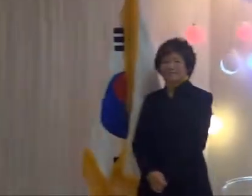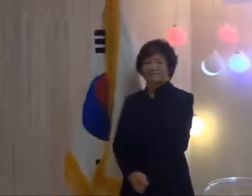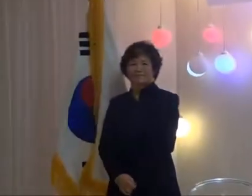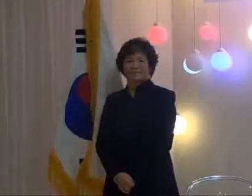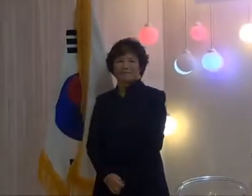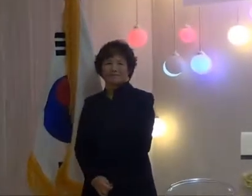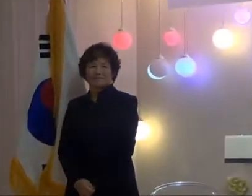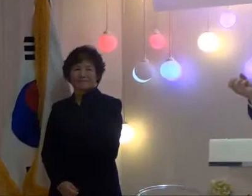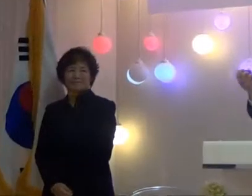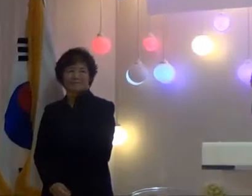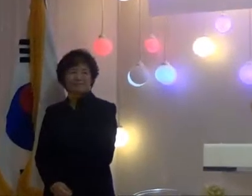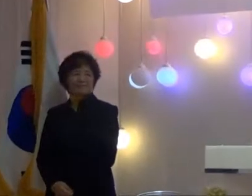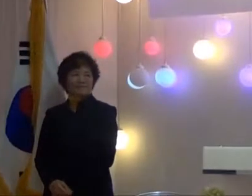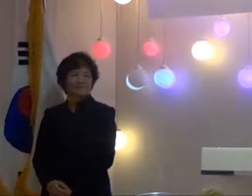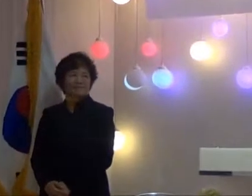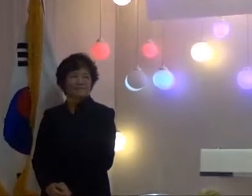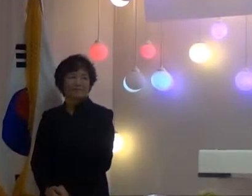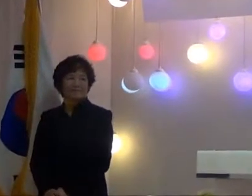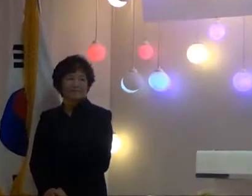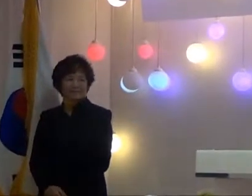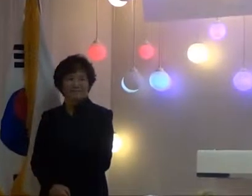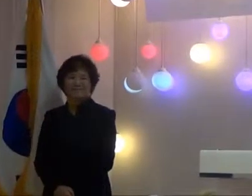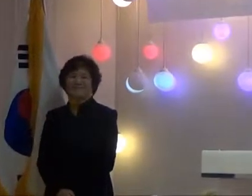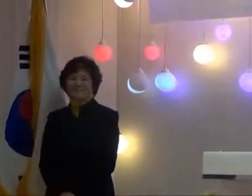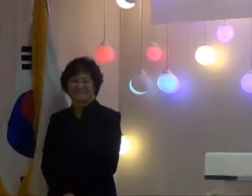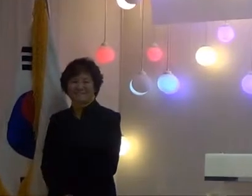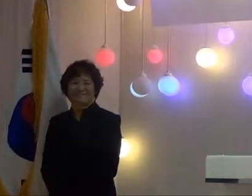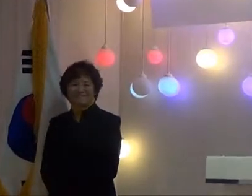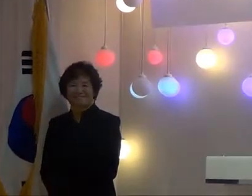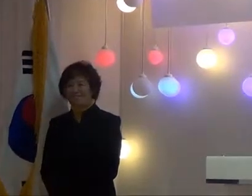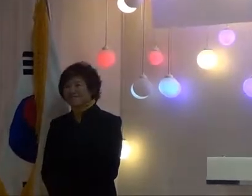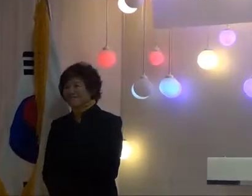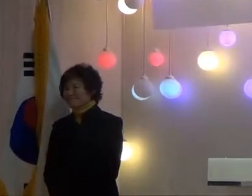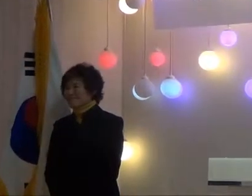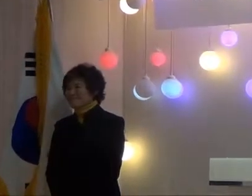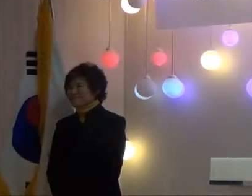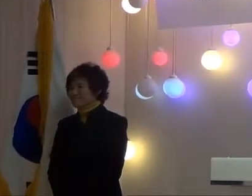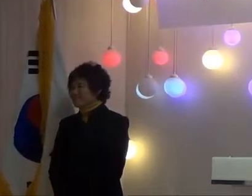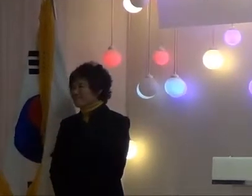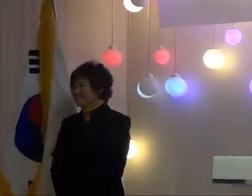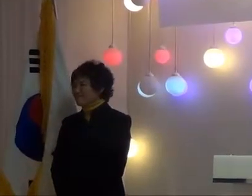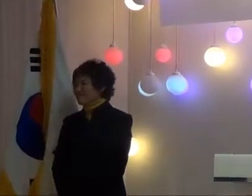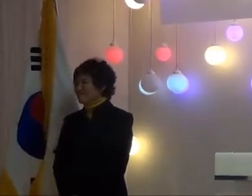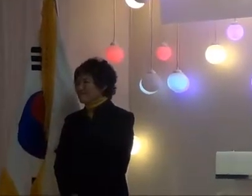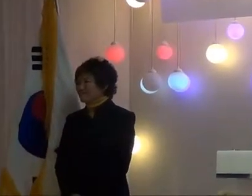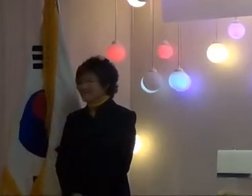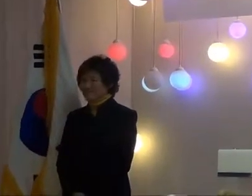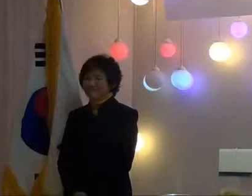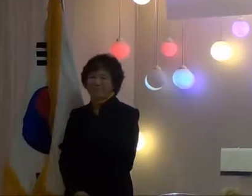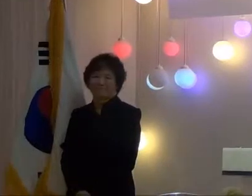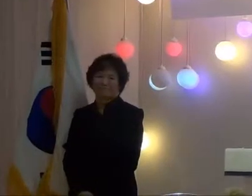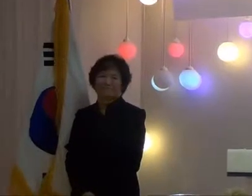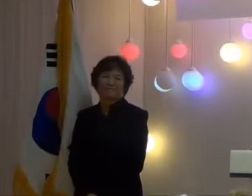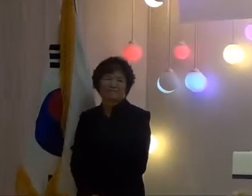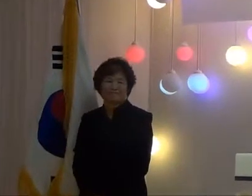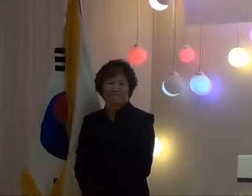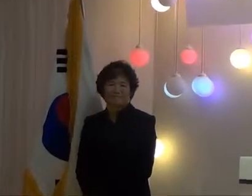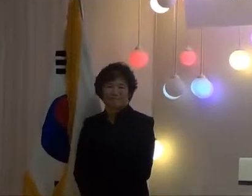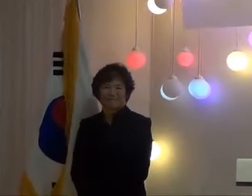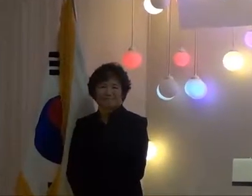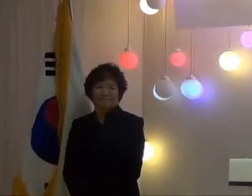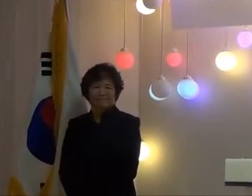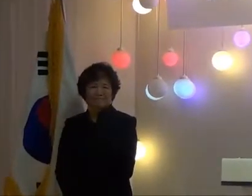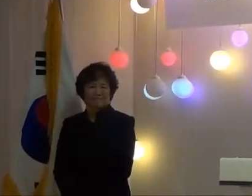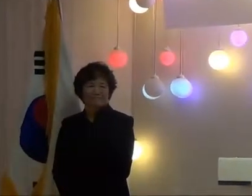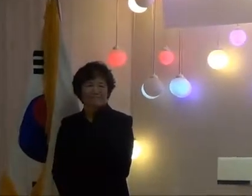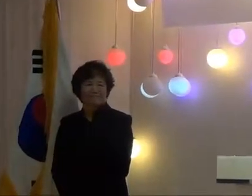이렇게 혼자 말을 하고 중간에 오신 분은 민폐를 끼치는 겁니다. 각별히 김성동 전 시의원님하고 김성동 희망재단 이름을 빼어주시기